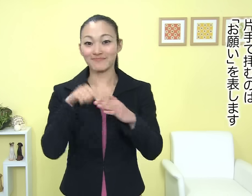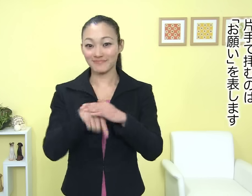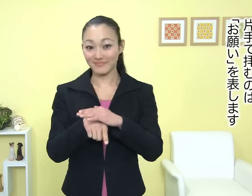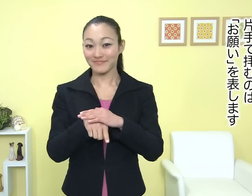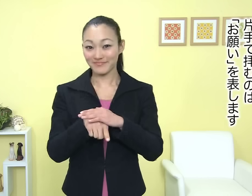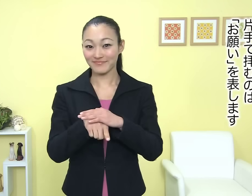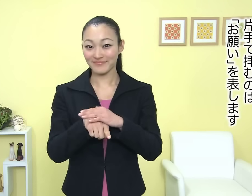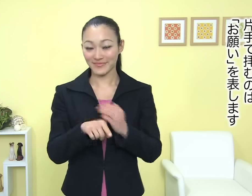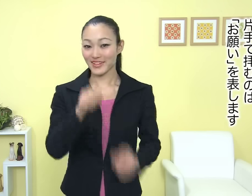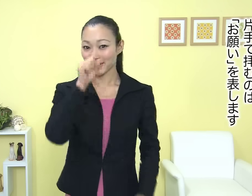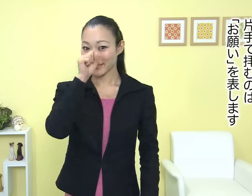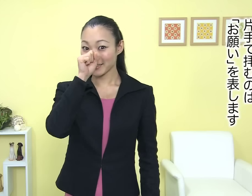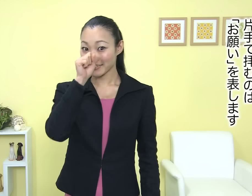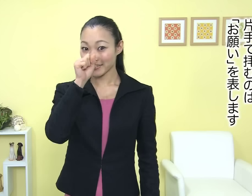はお願いを表します。